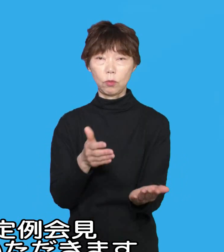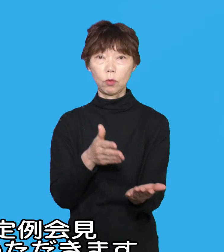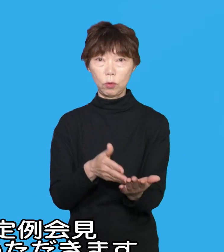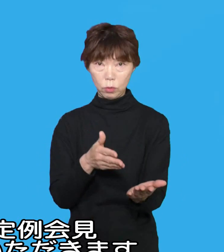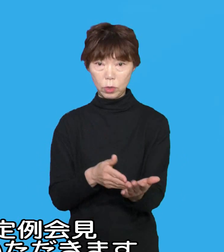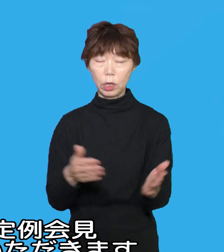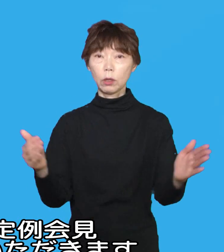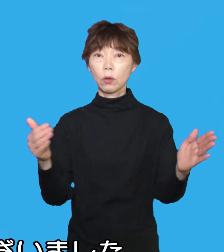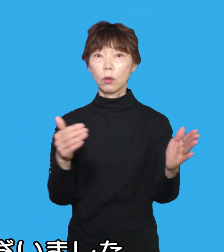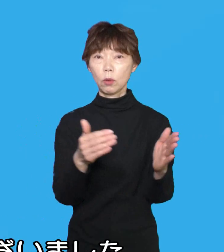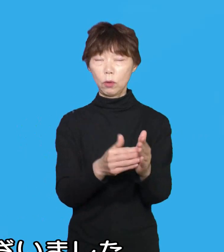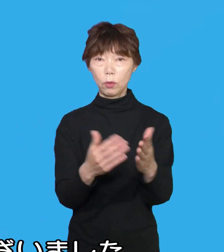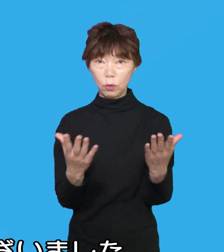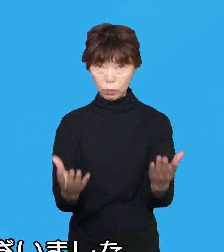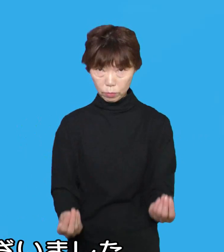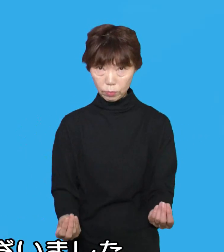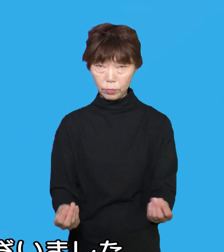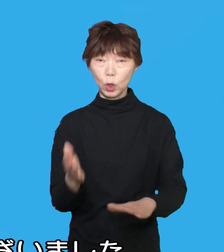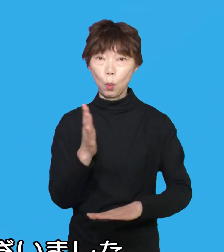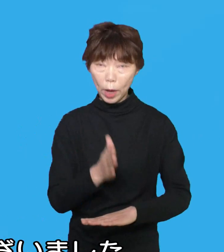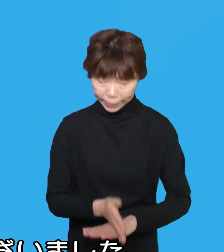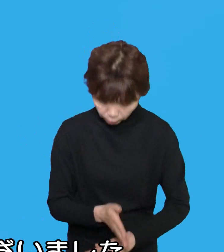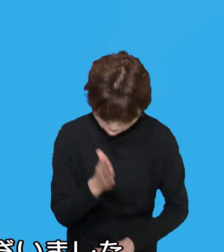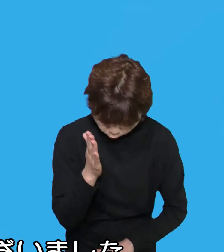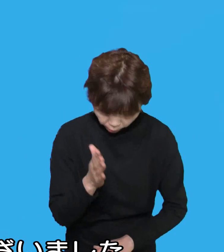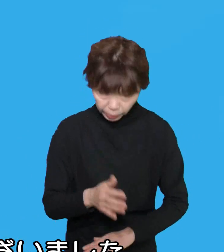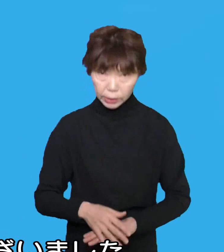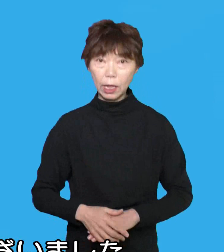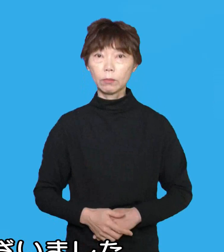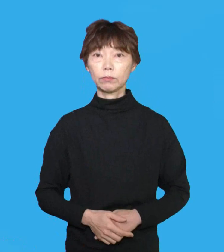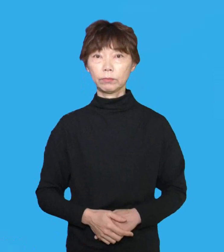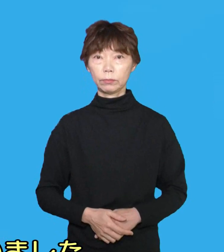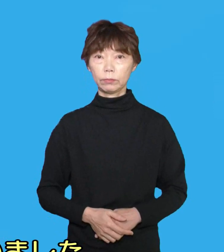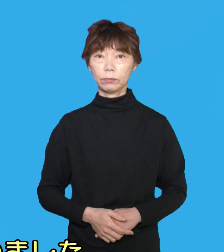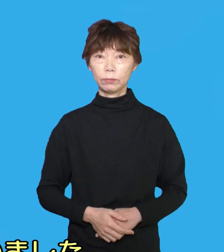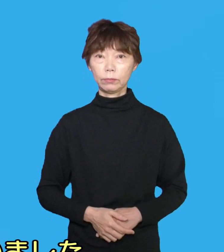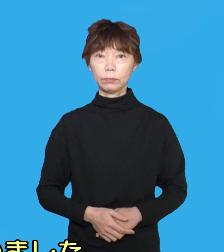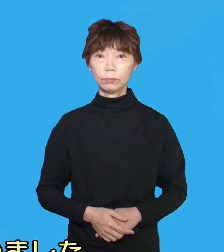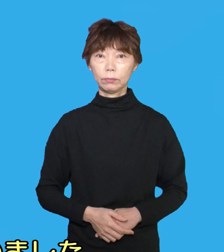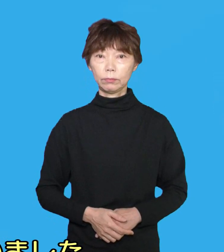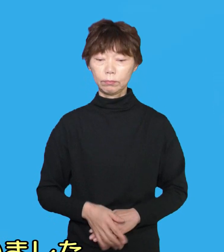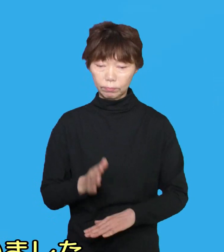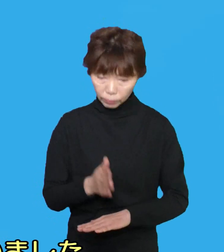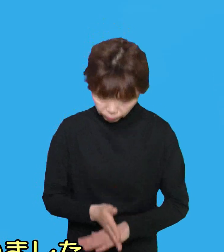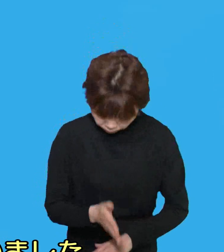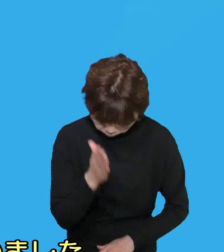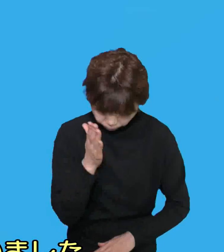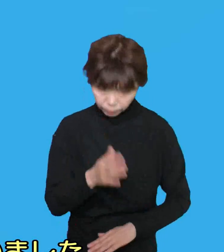終了させていただきます。どうもありがとうございました。 ありがとうございました。